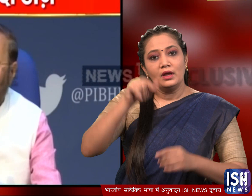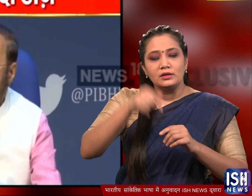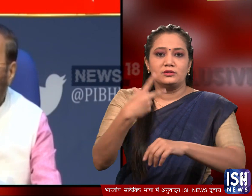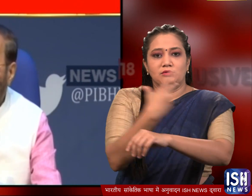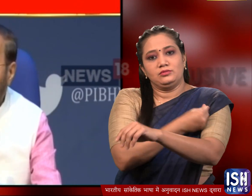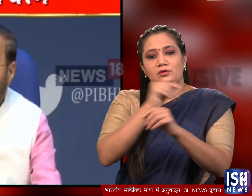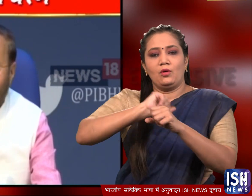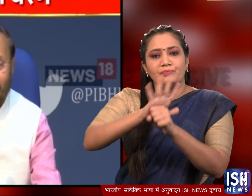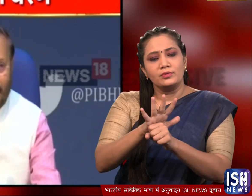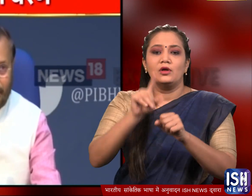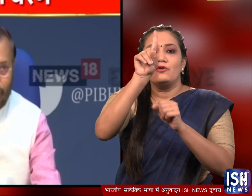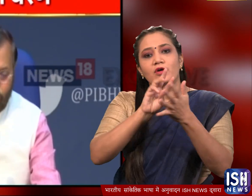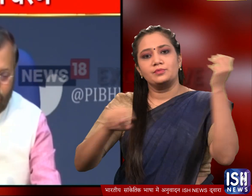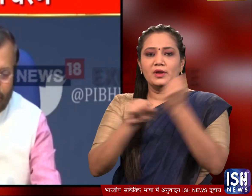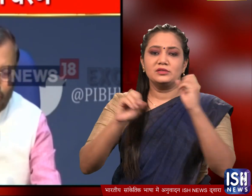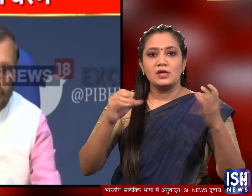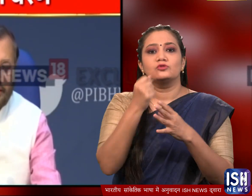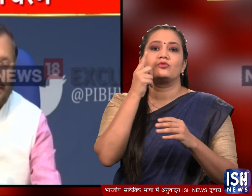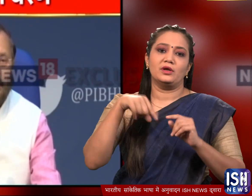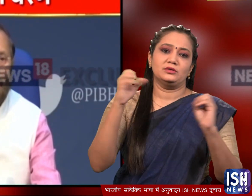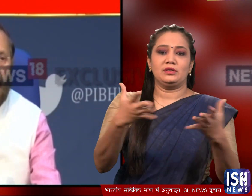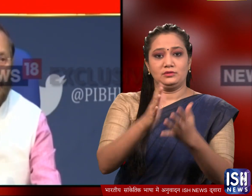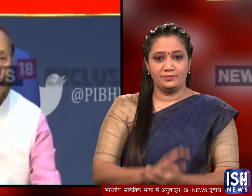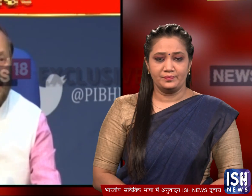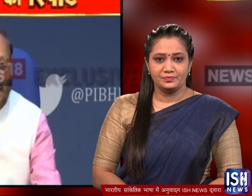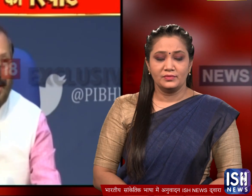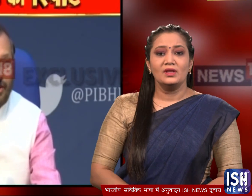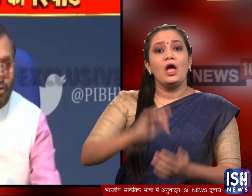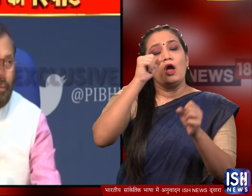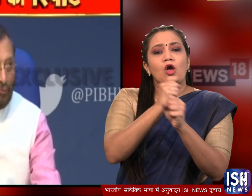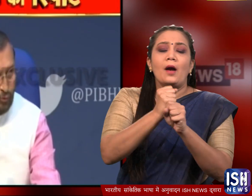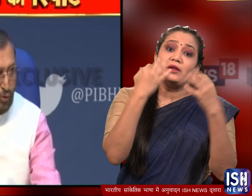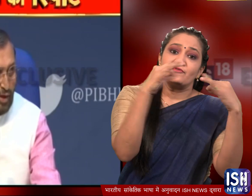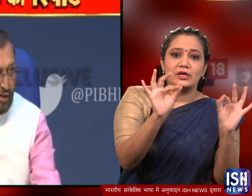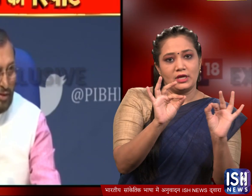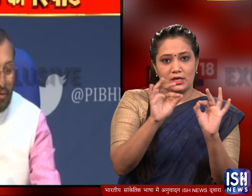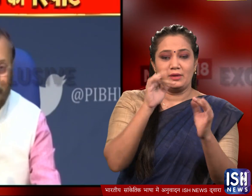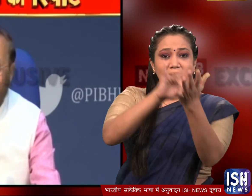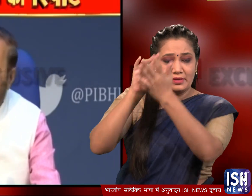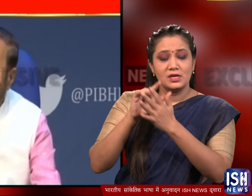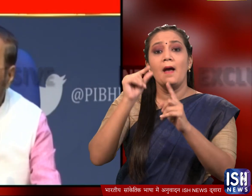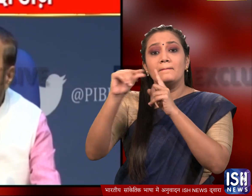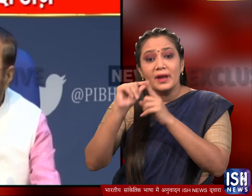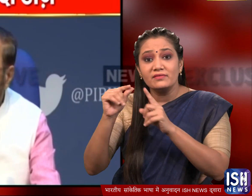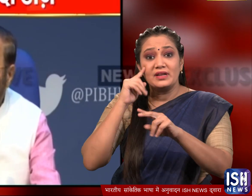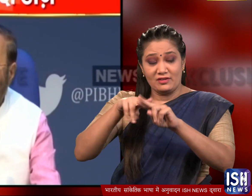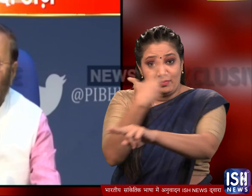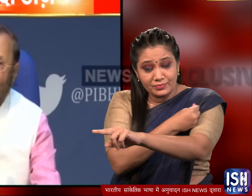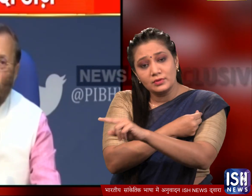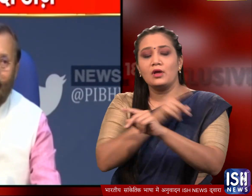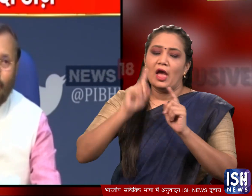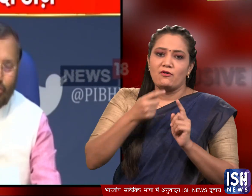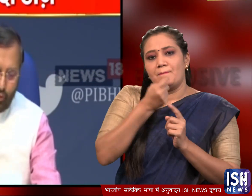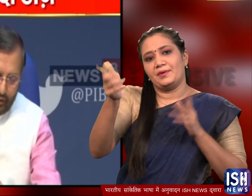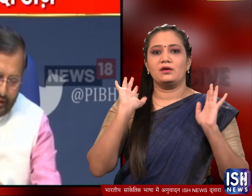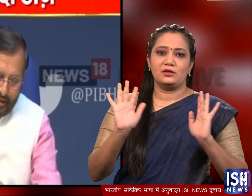ये टीकाकरण 1 मार्च से शुरू होगा, सोमवार से, और सरकारी केंद्रों में मुफ्त होगा। प्राइवेट में जो लेंगे